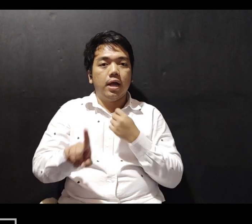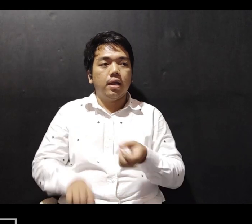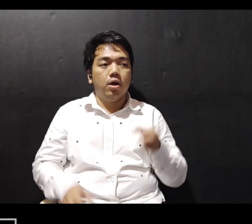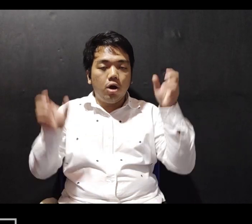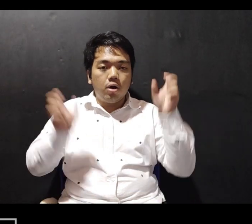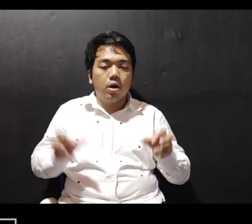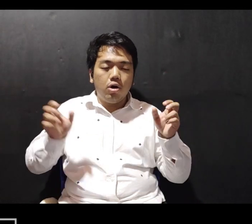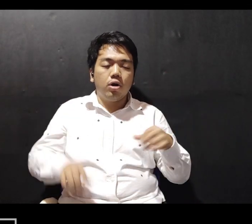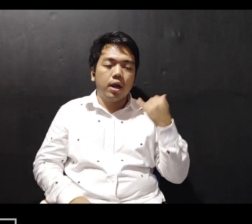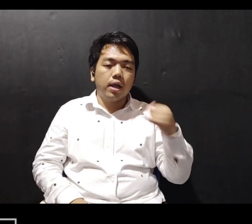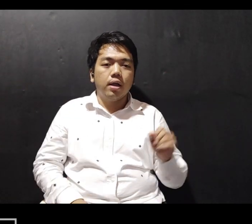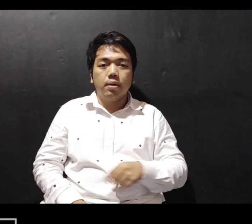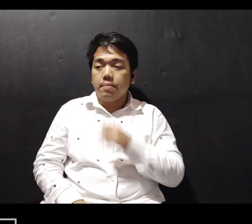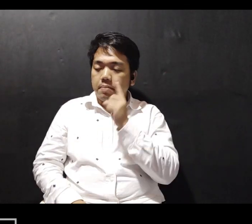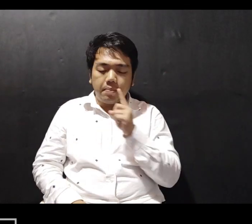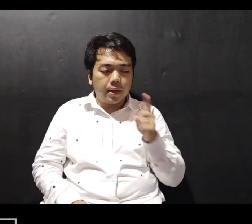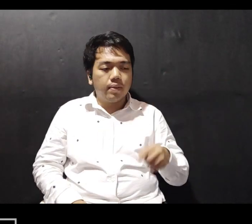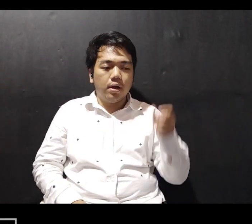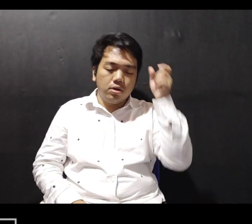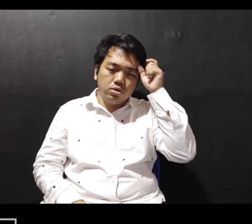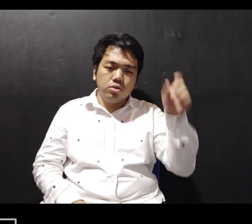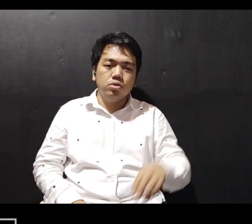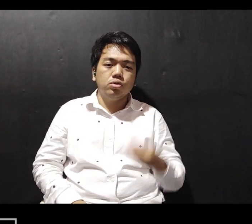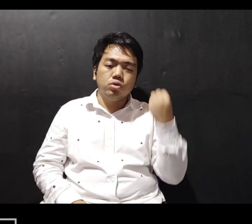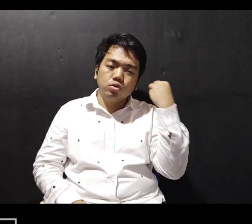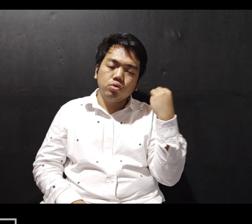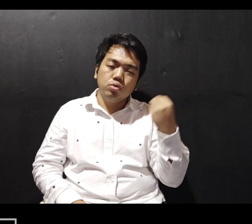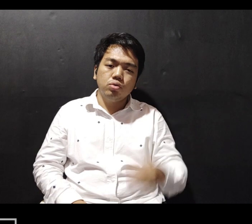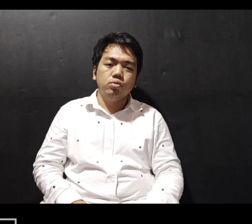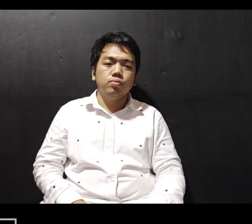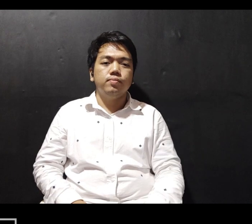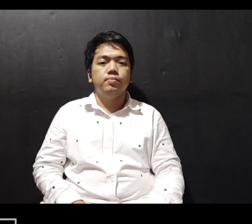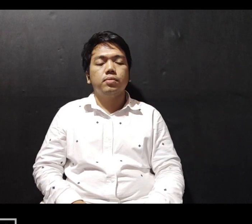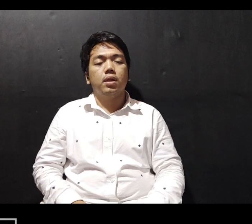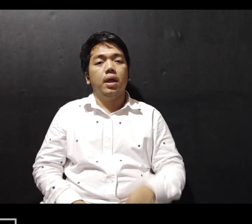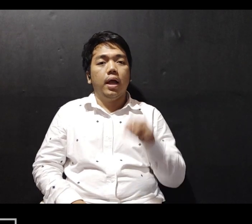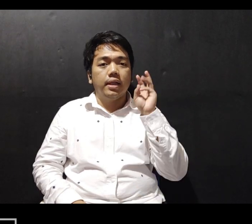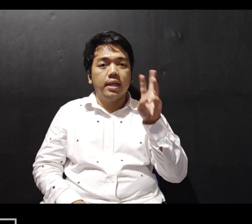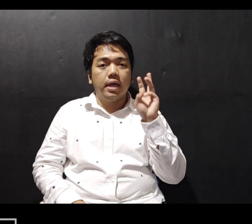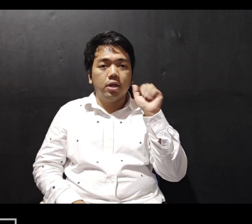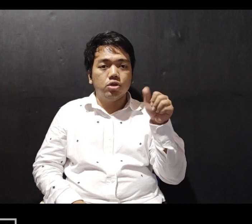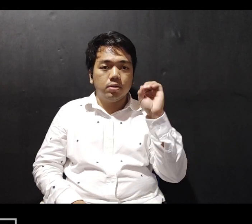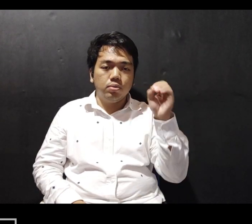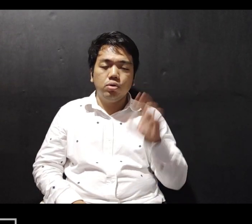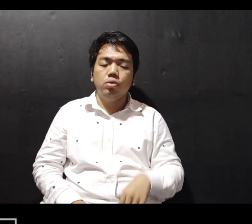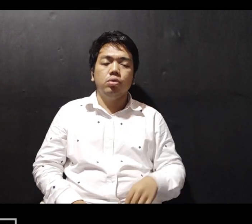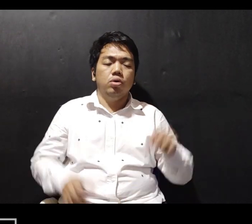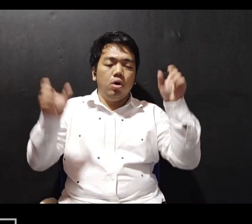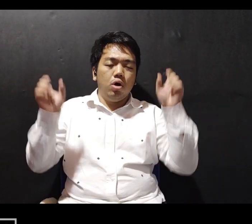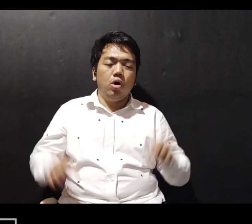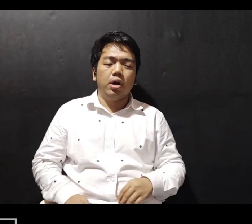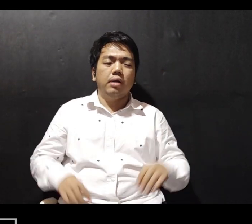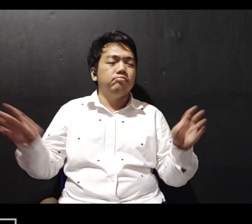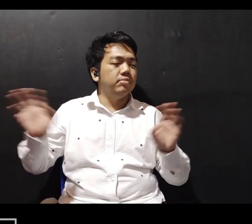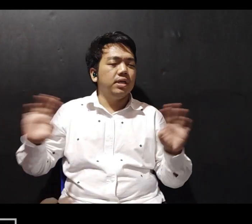ada di tempat itu. 380 murid Yesus tidak sabar untuk menanti, dan mereka tidak